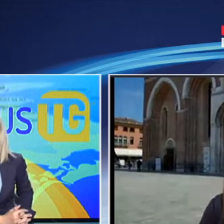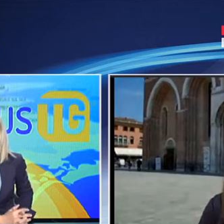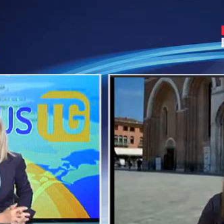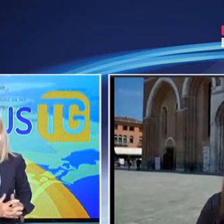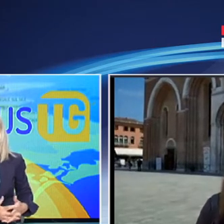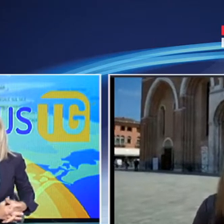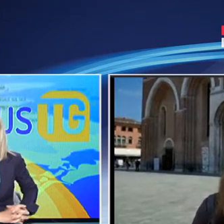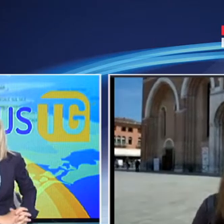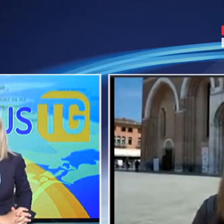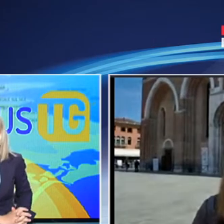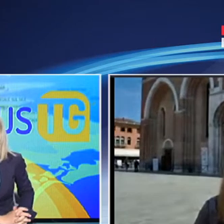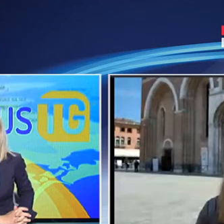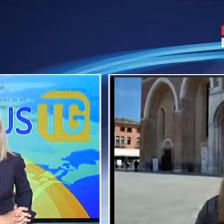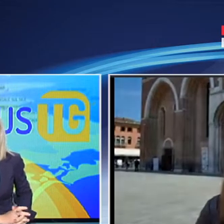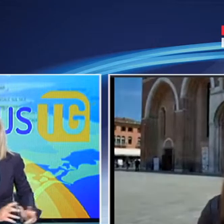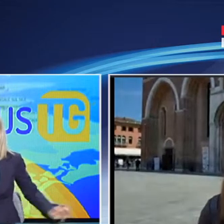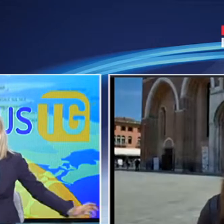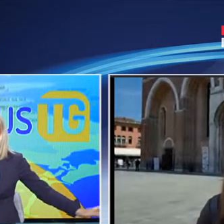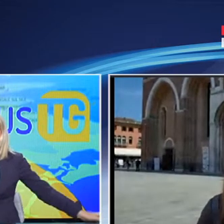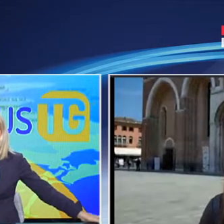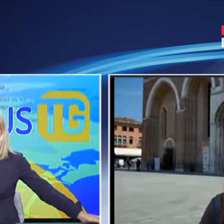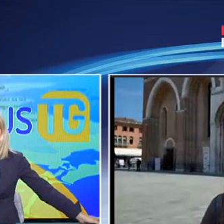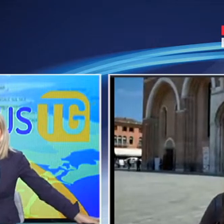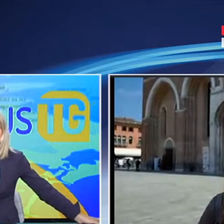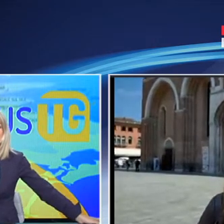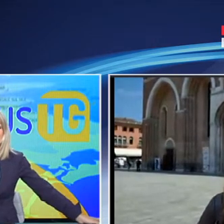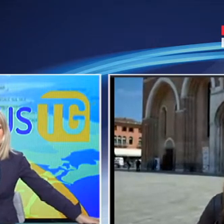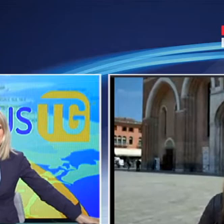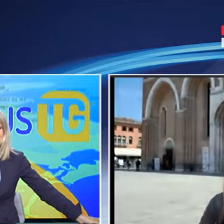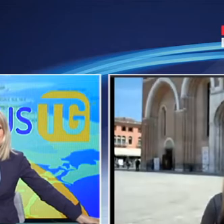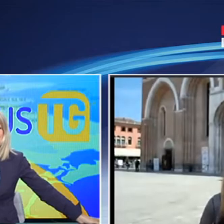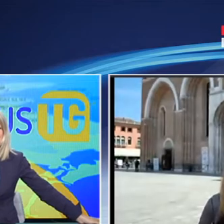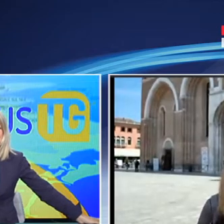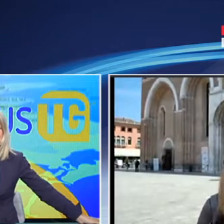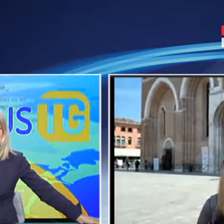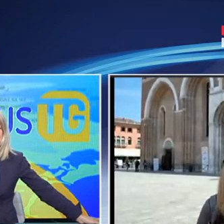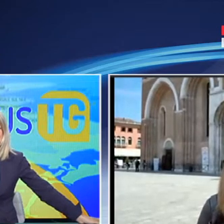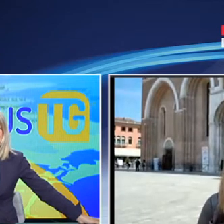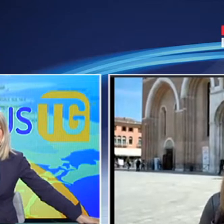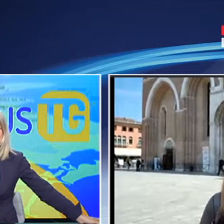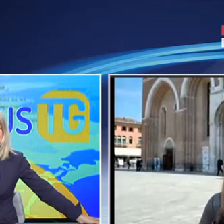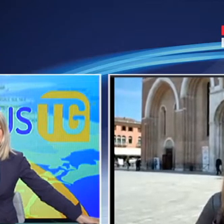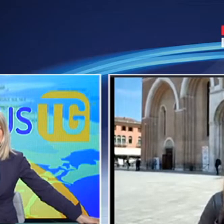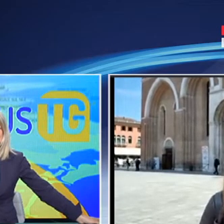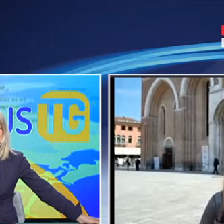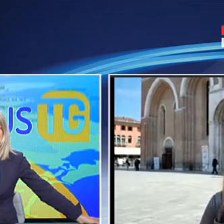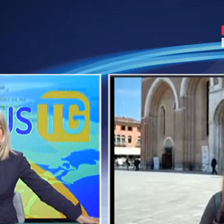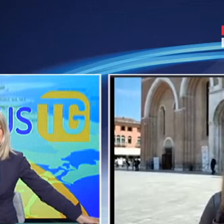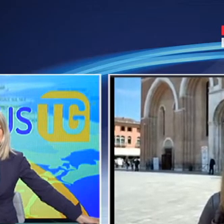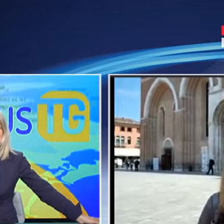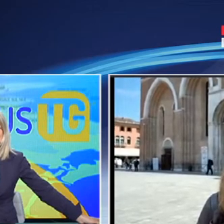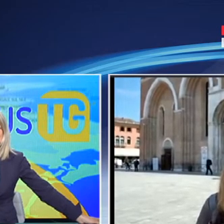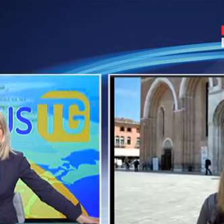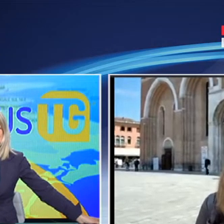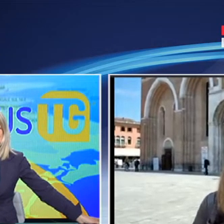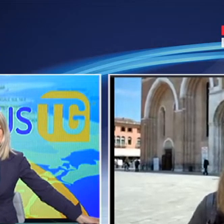noi racconteremo puntualmente grazie appunto alle nostre dirette. Certo, assolutamente sì. E